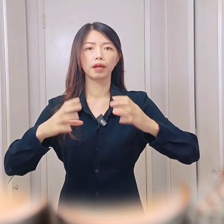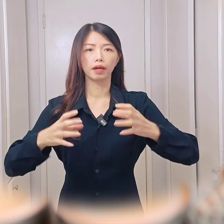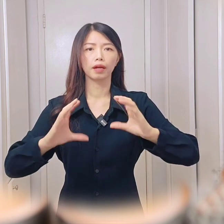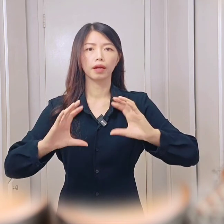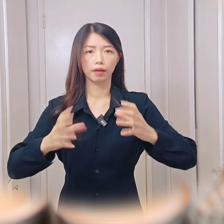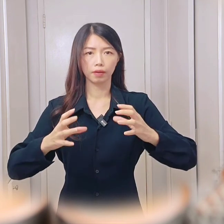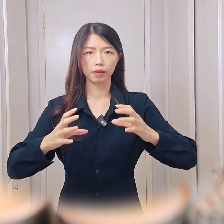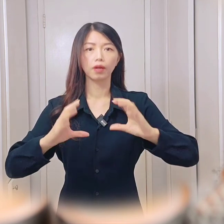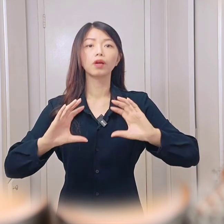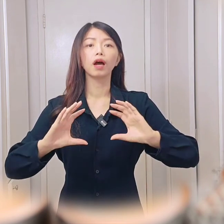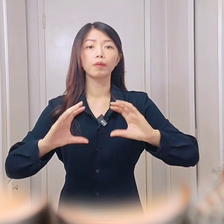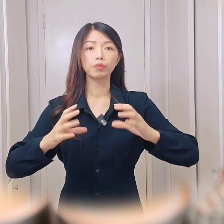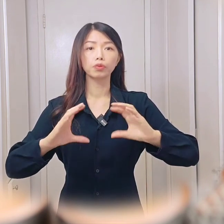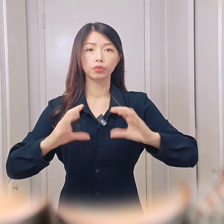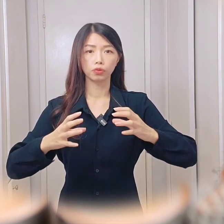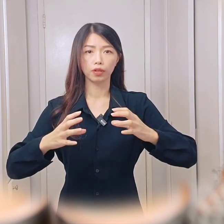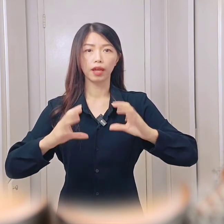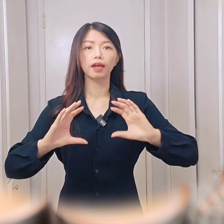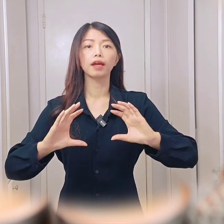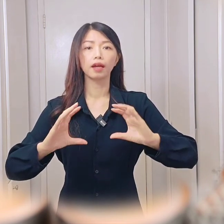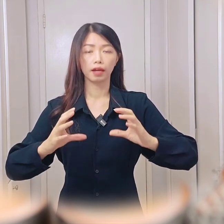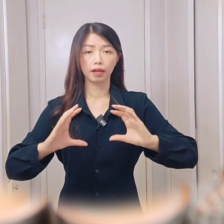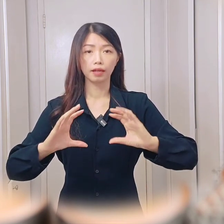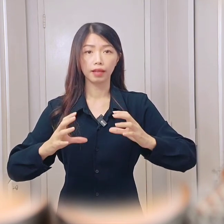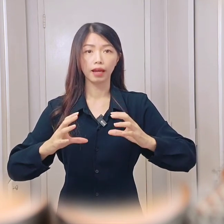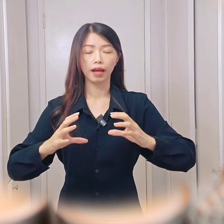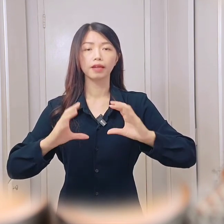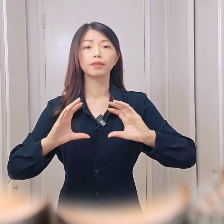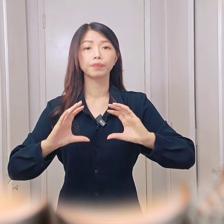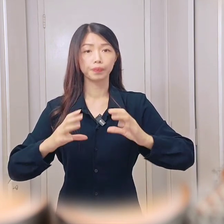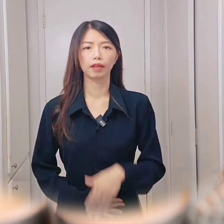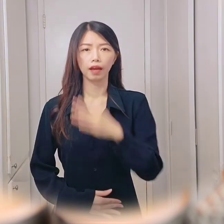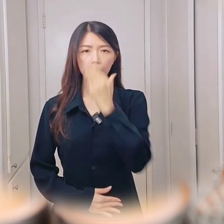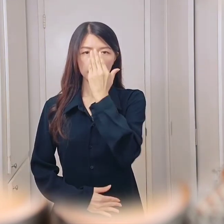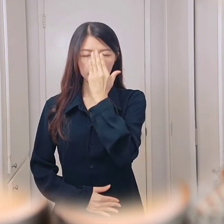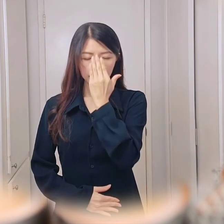다음에 앞으로 둥글게. 나라.